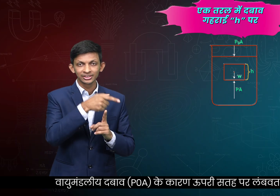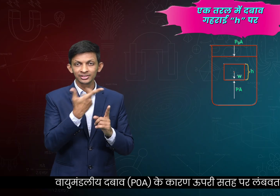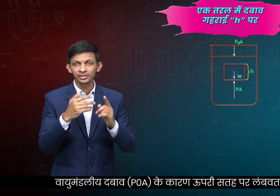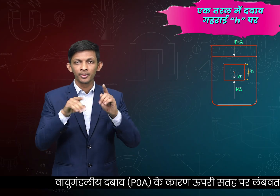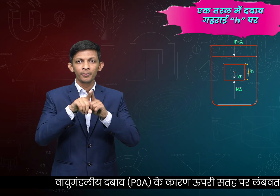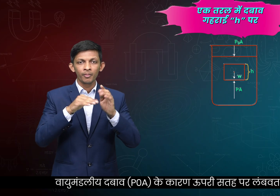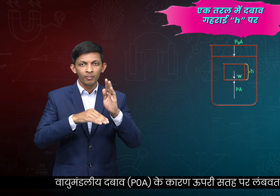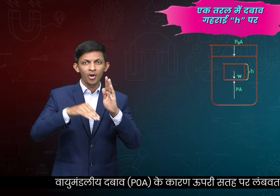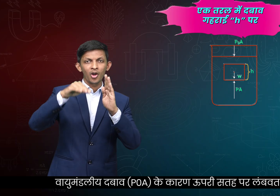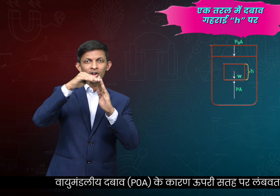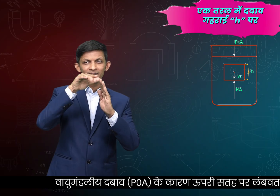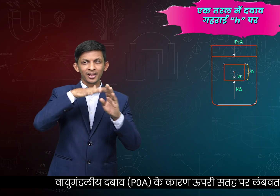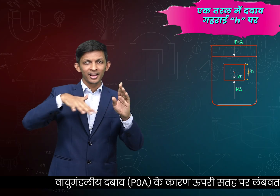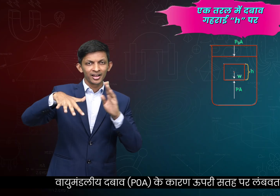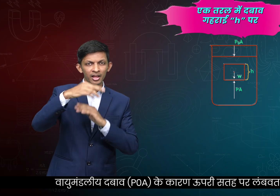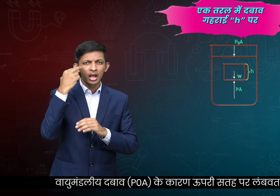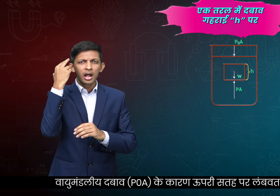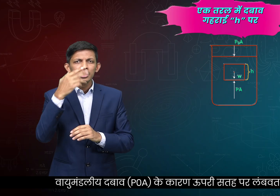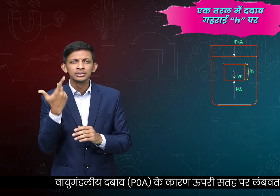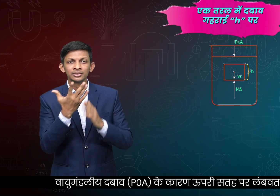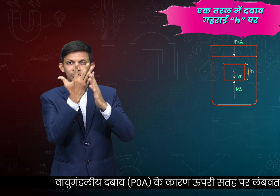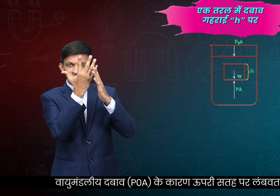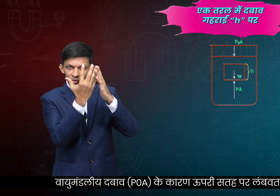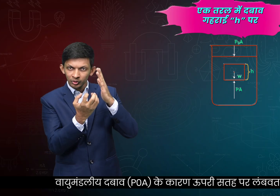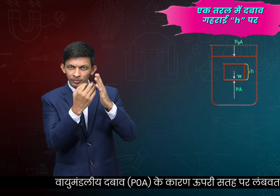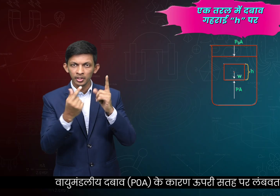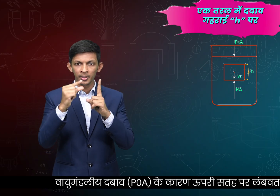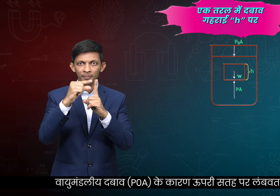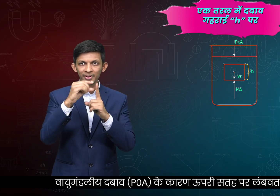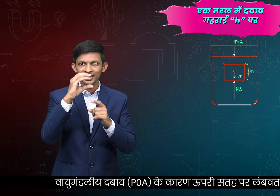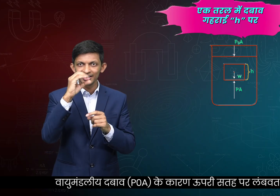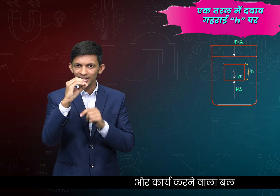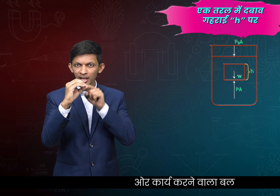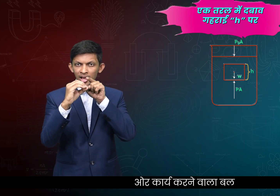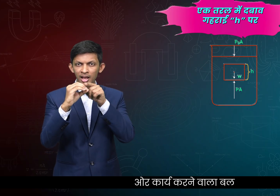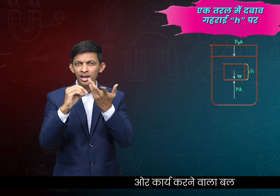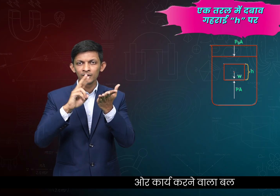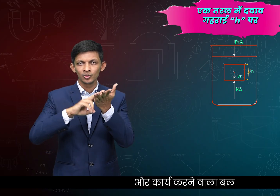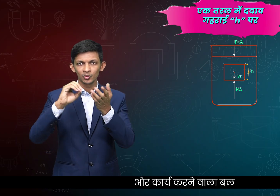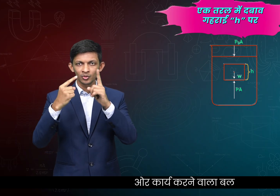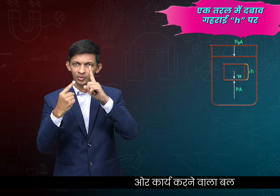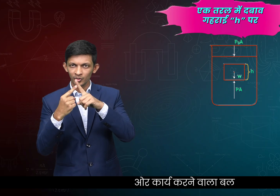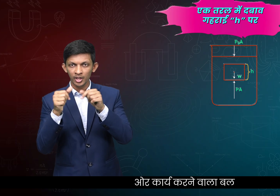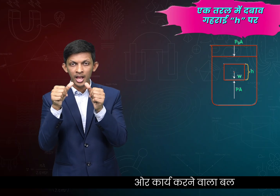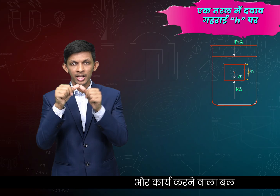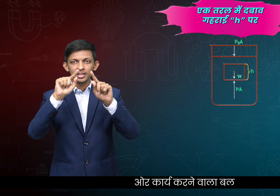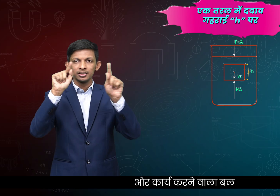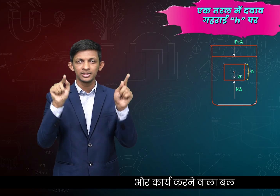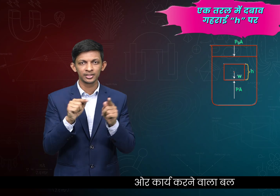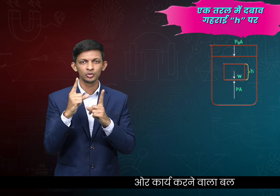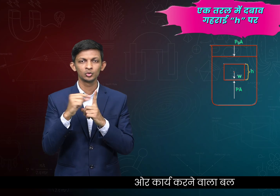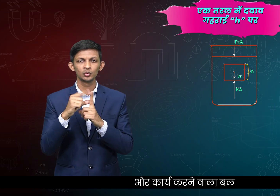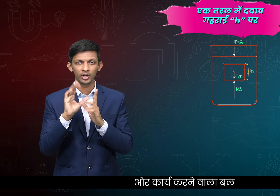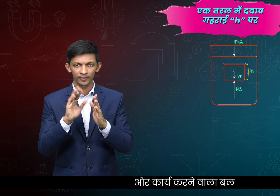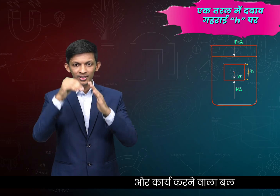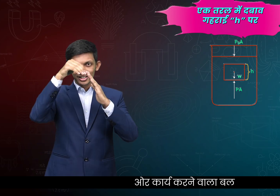वायुमंडलीय दबाव POE के कारण ऊपरी सतह पर लंबवत नीचे की ओर कार्य करने वाला